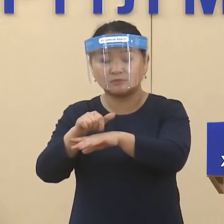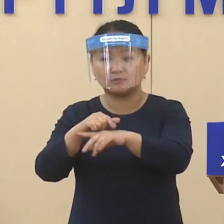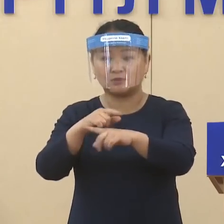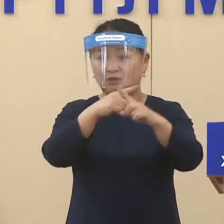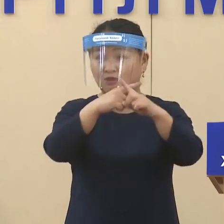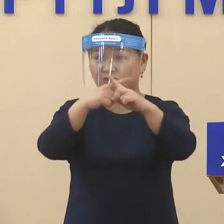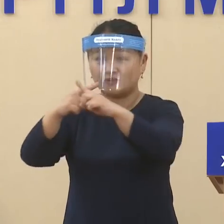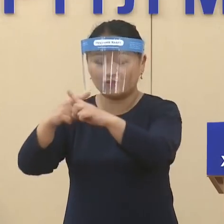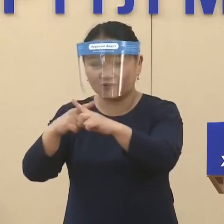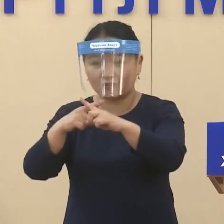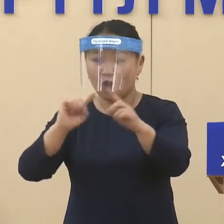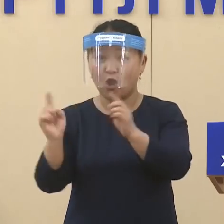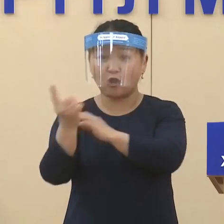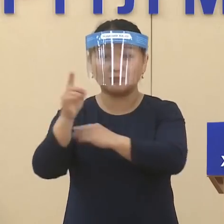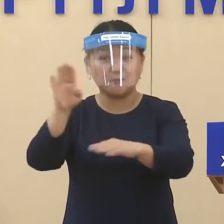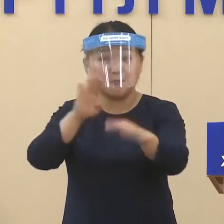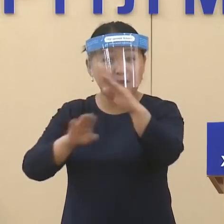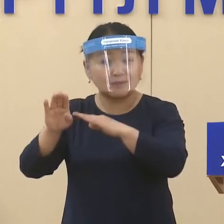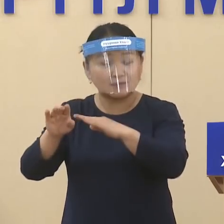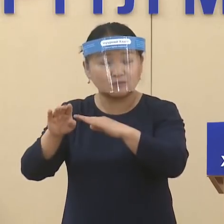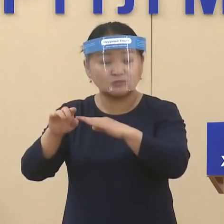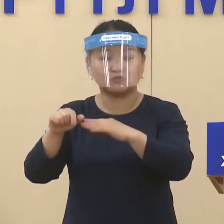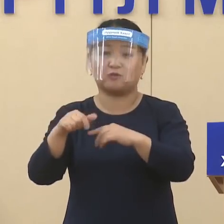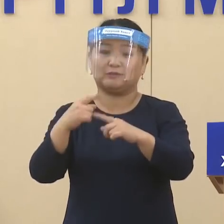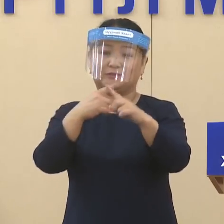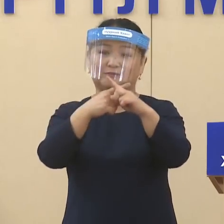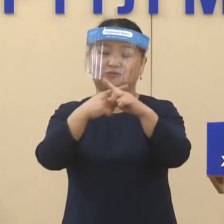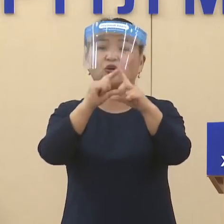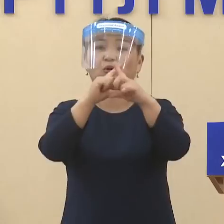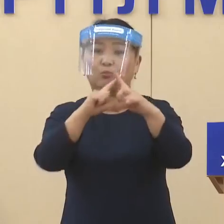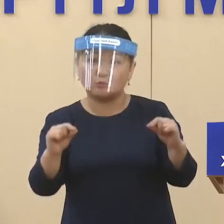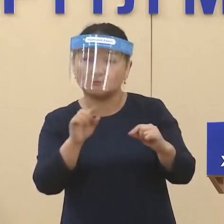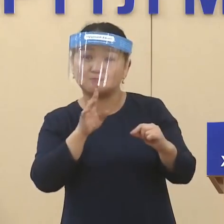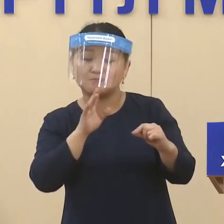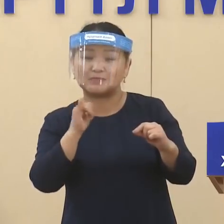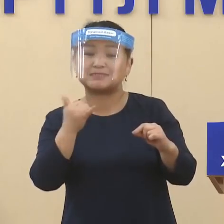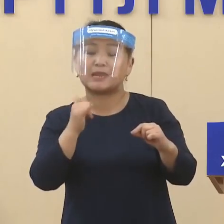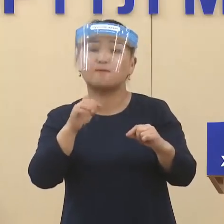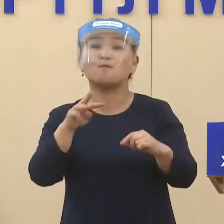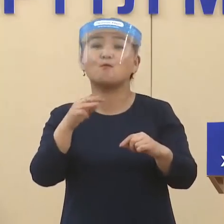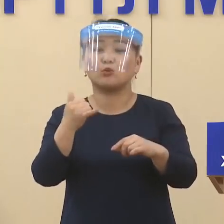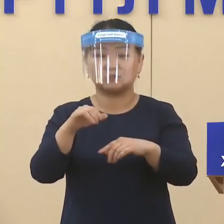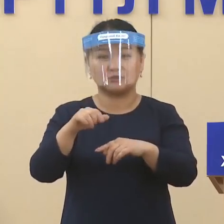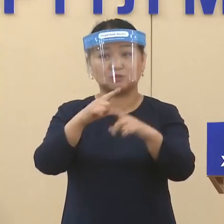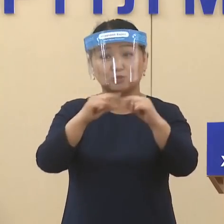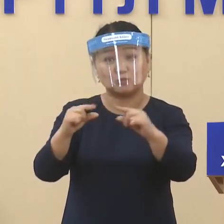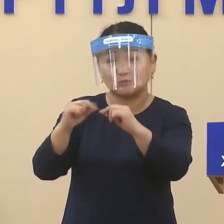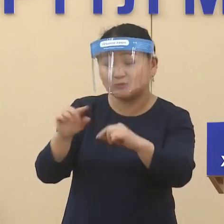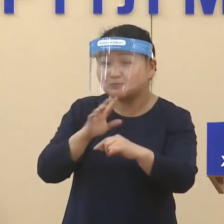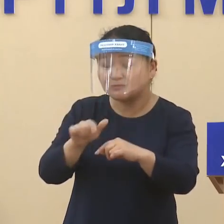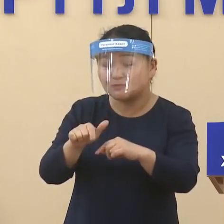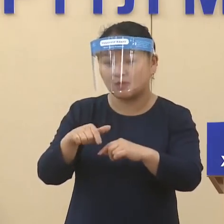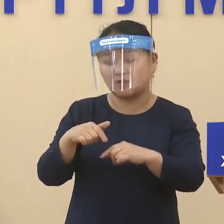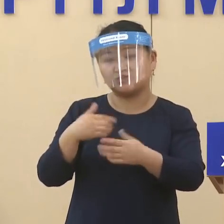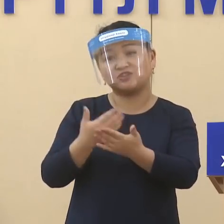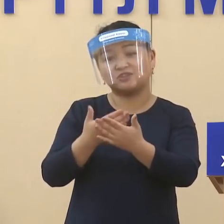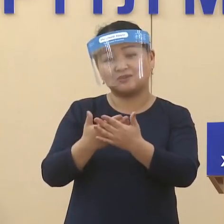байдлыг хэсэгчлэн зарим муж орон нутагт цоцлох шийдвэр гаргасан байна. Тухайлбал халдварын тархалтыг тогтоом